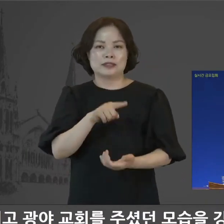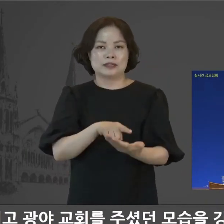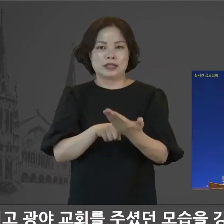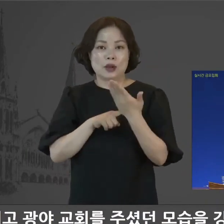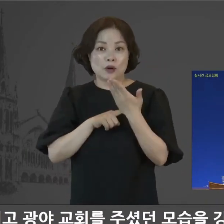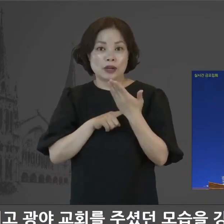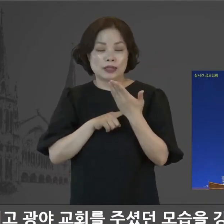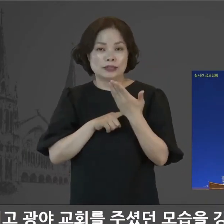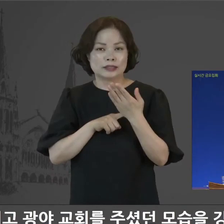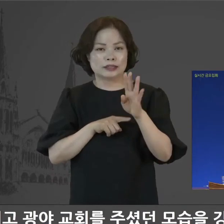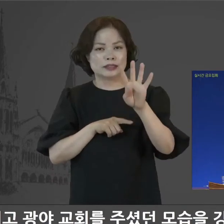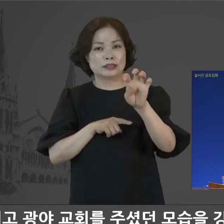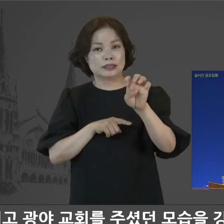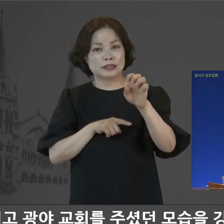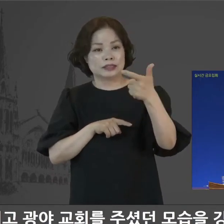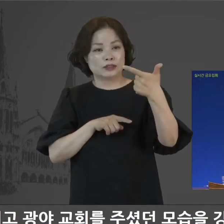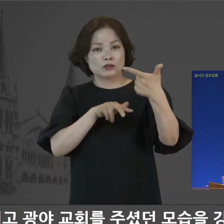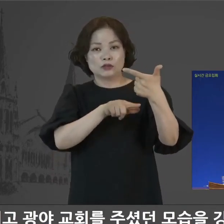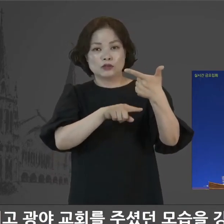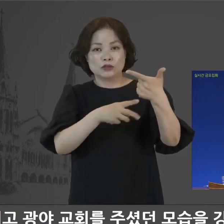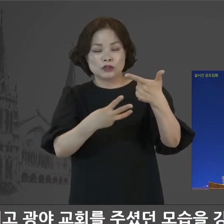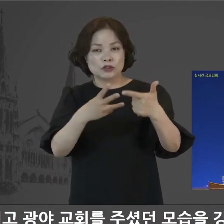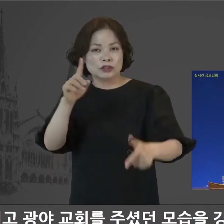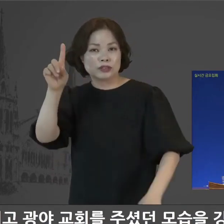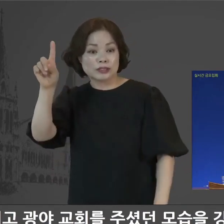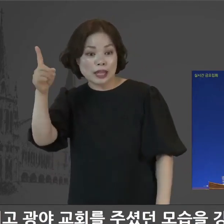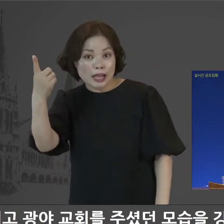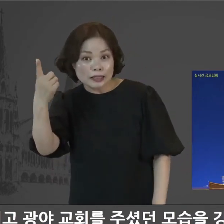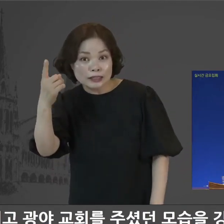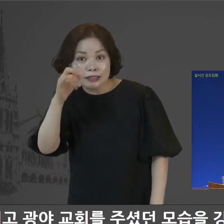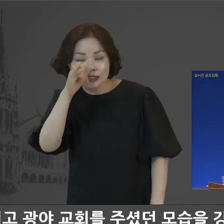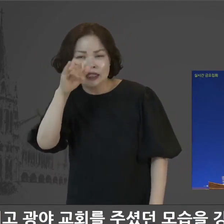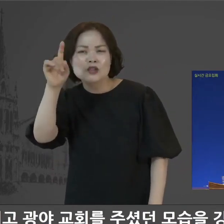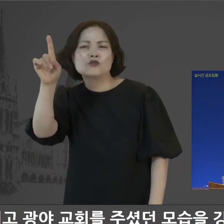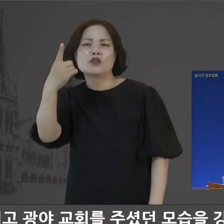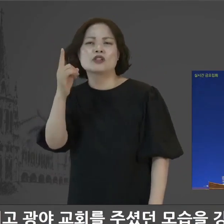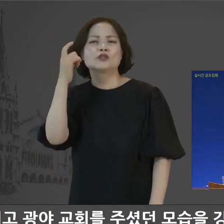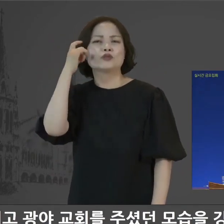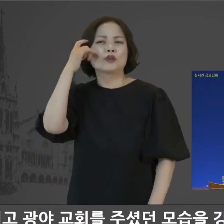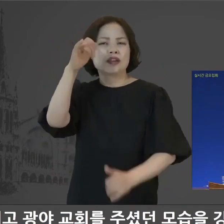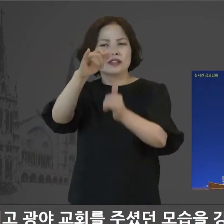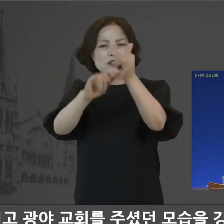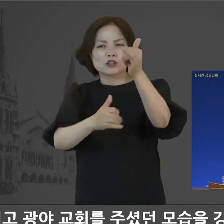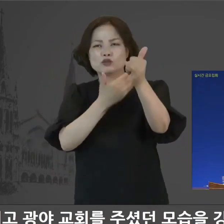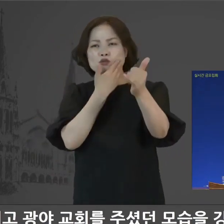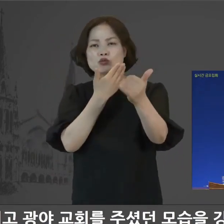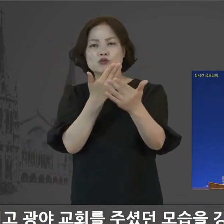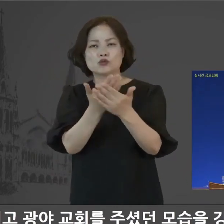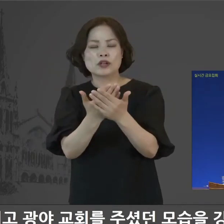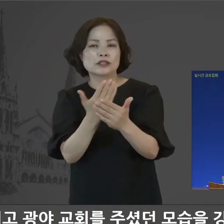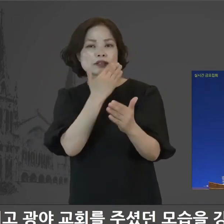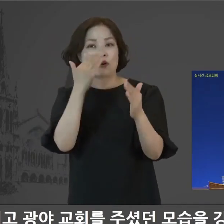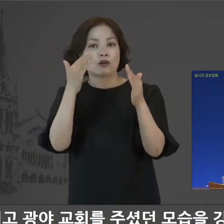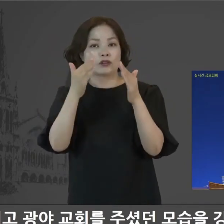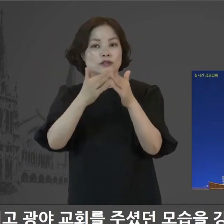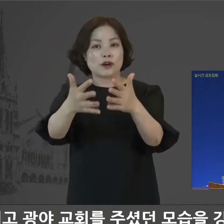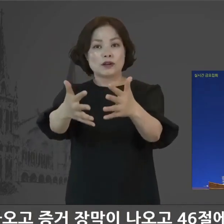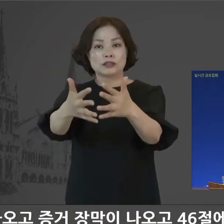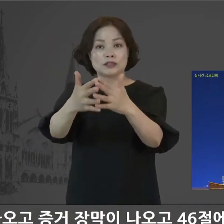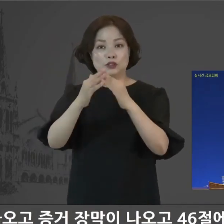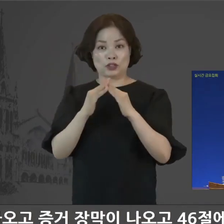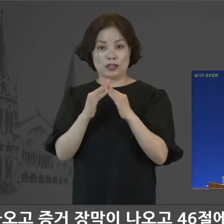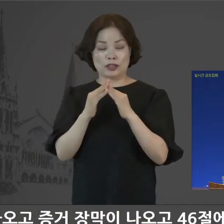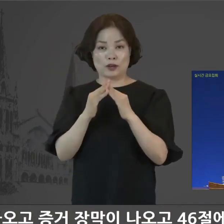나오고요, 그 다음에 46절에 다윗으로 넘어오면서 다윗이 왜 역사의 중요한 인물인가, 성전 짓겠다